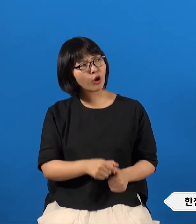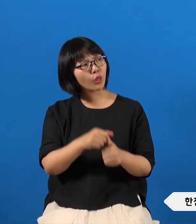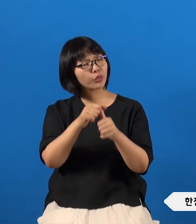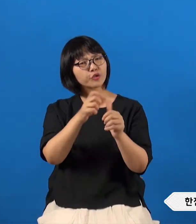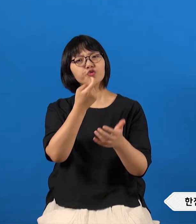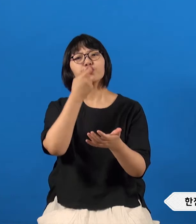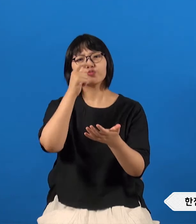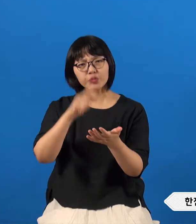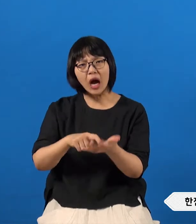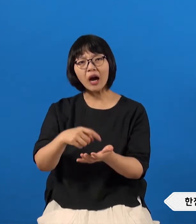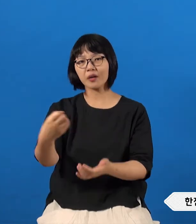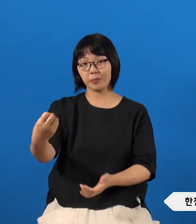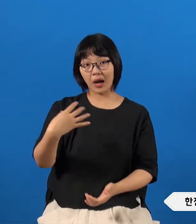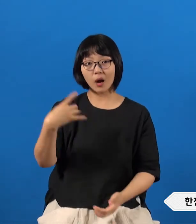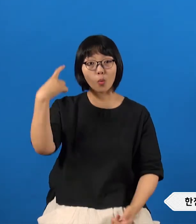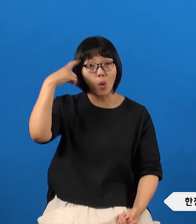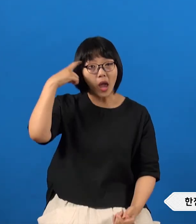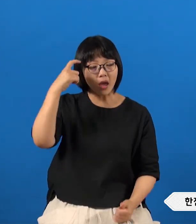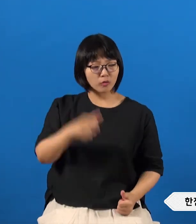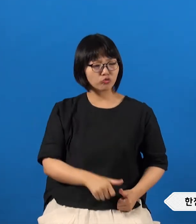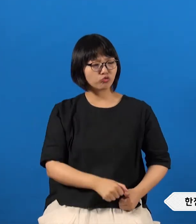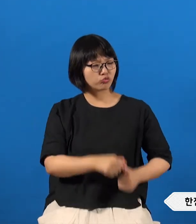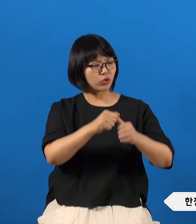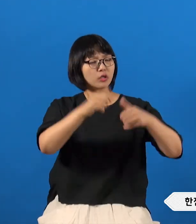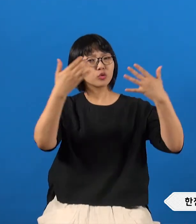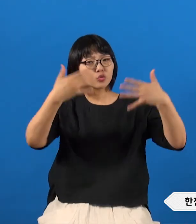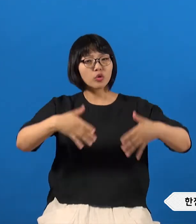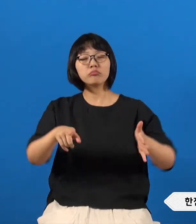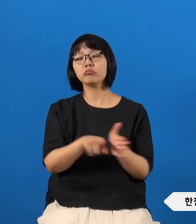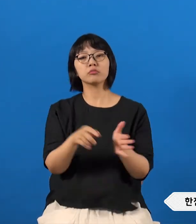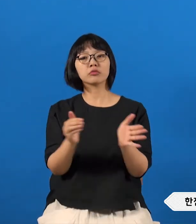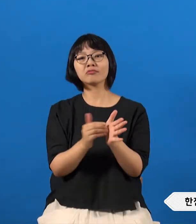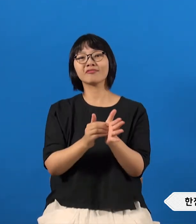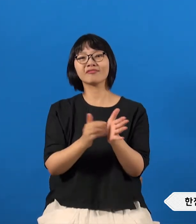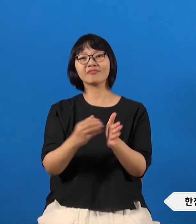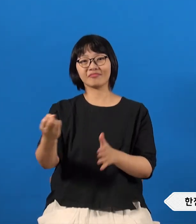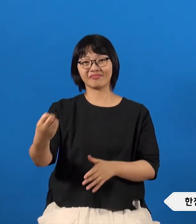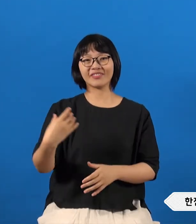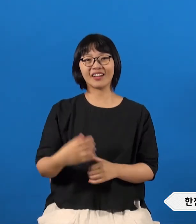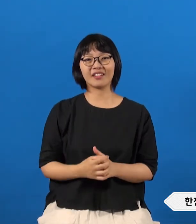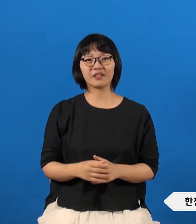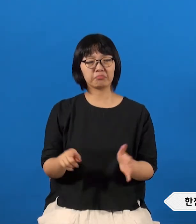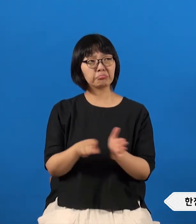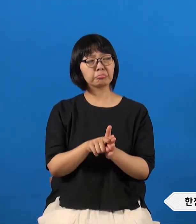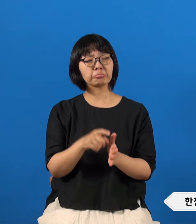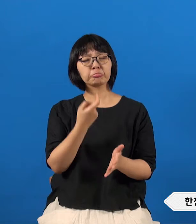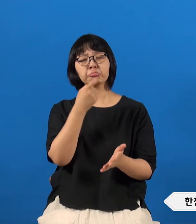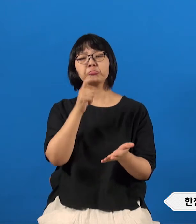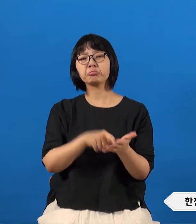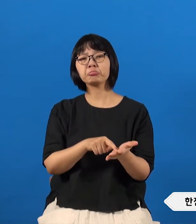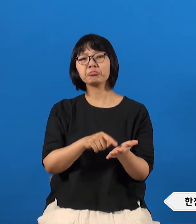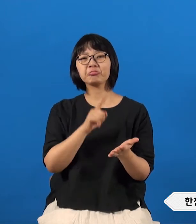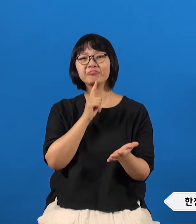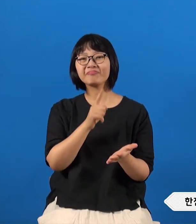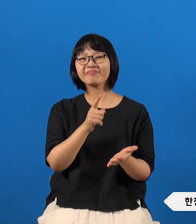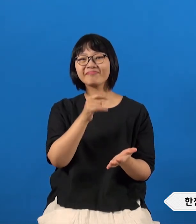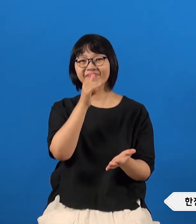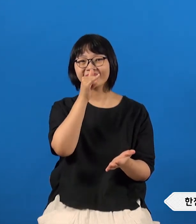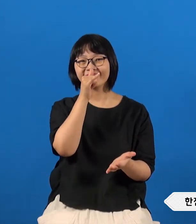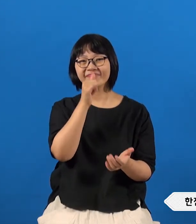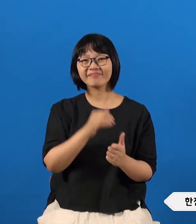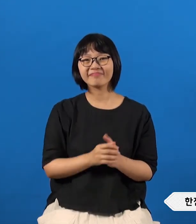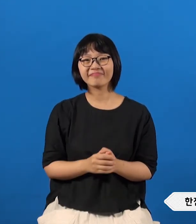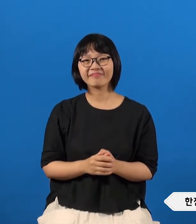왜냐하면 복음을 믿기만 하면 구원받는다고 하니까 그 믿는 거 뭐 어렵겠나, 쉽다고 생각할 수가